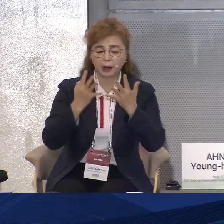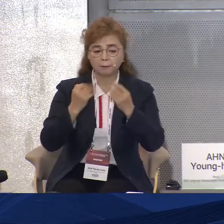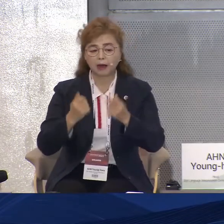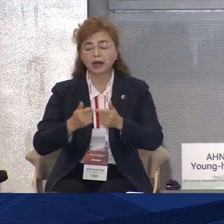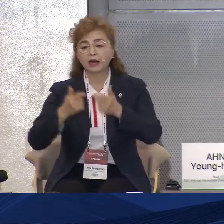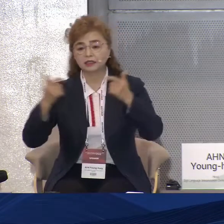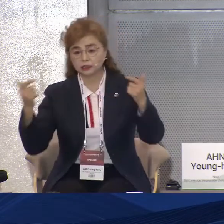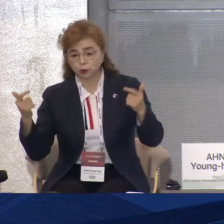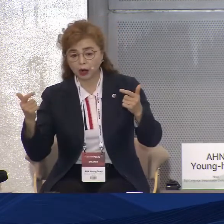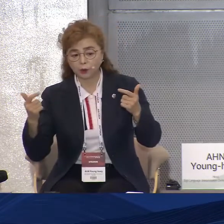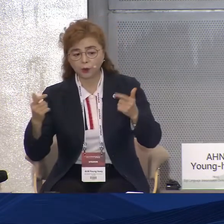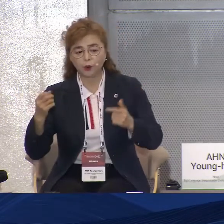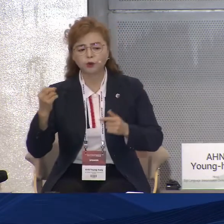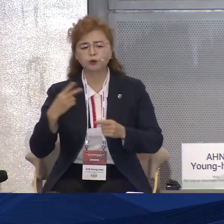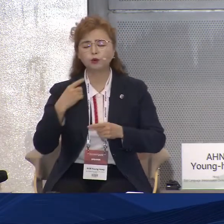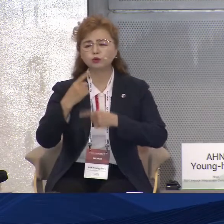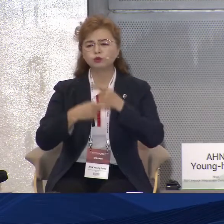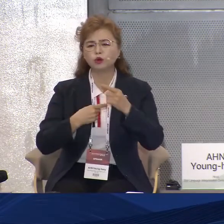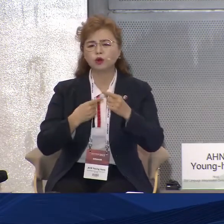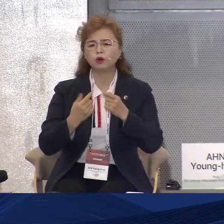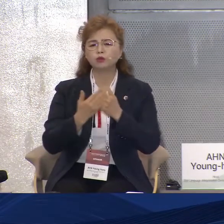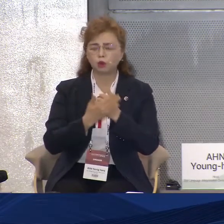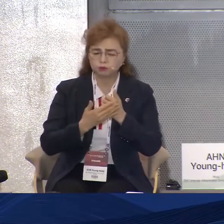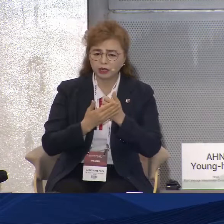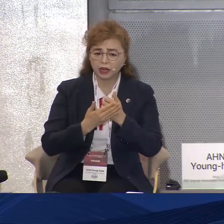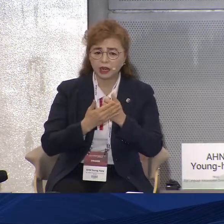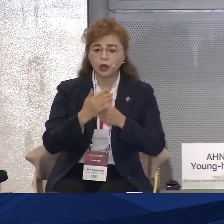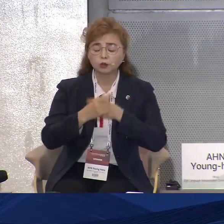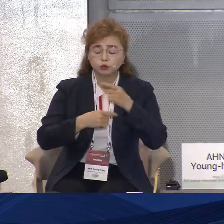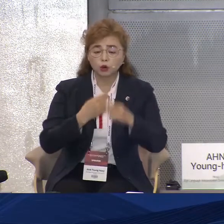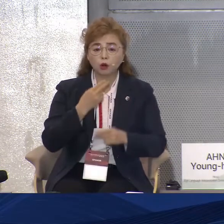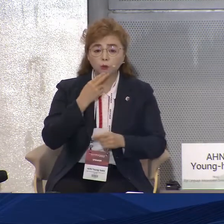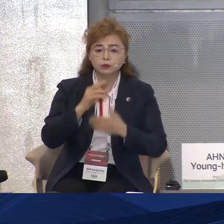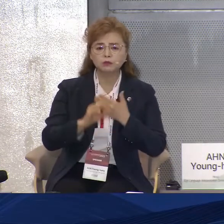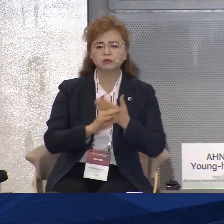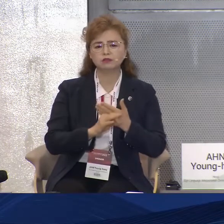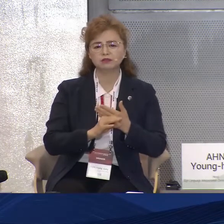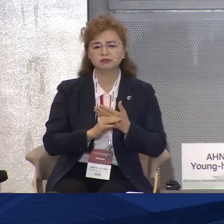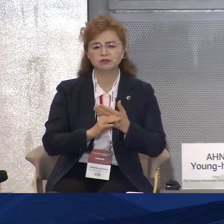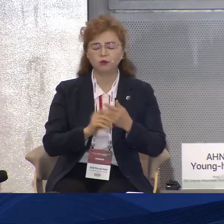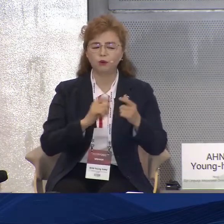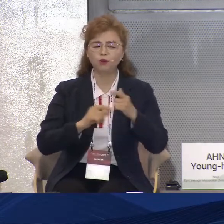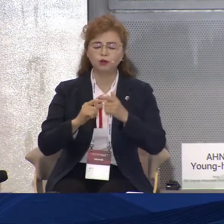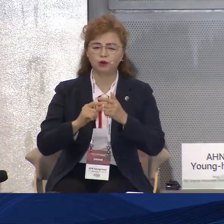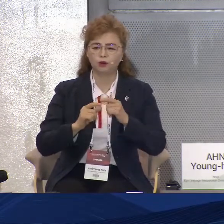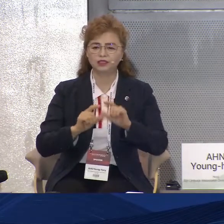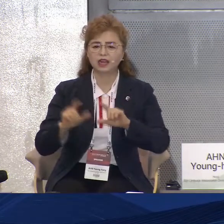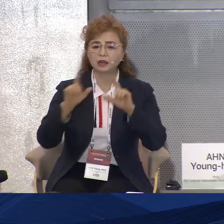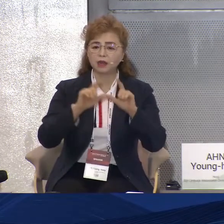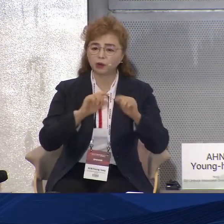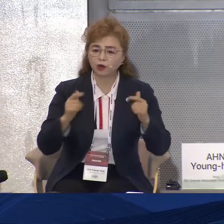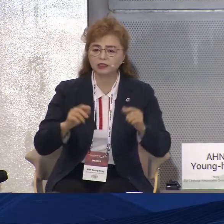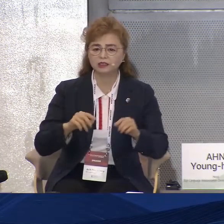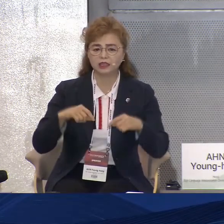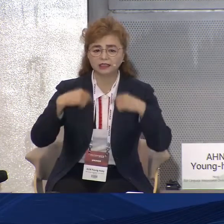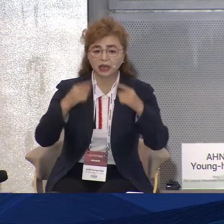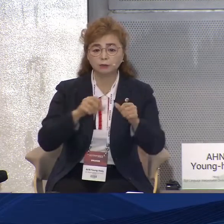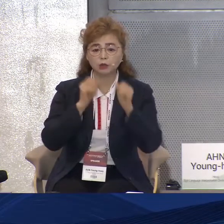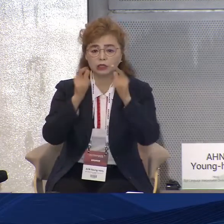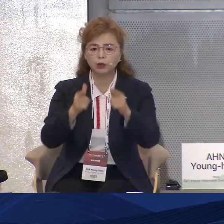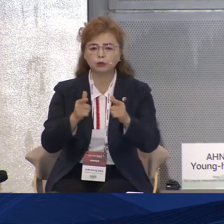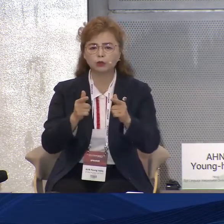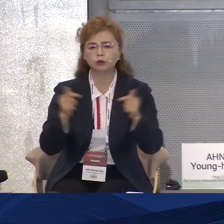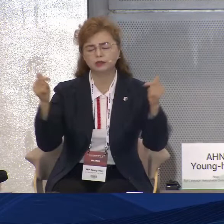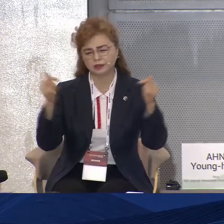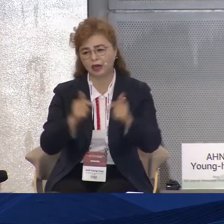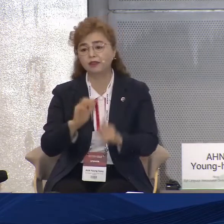덕분에 많아지기도 하고, 또 수어 덕분에 수어가 없으면은 오히려 삶의 여러 가지 이렇게